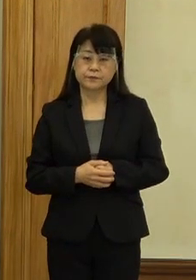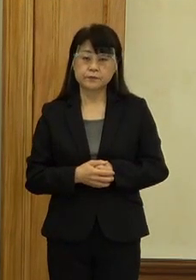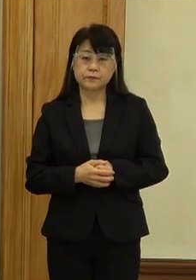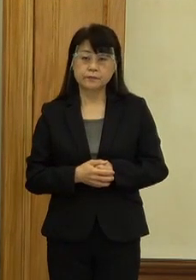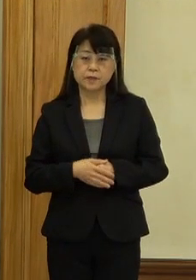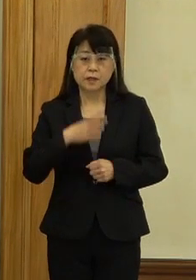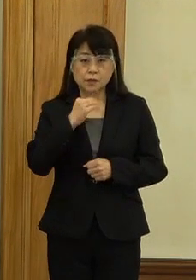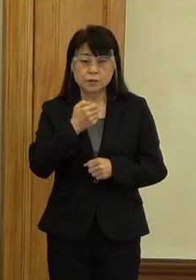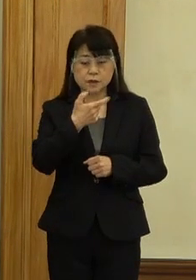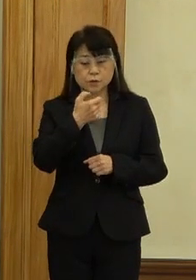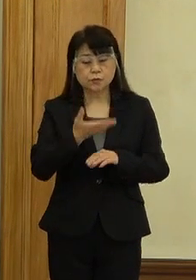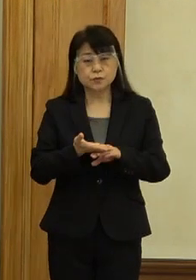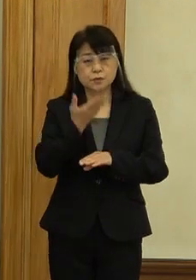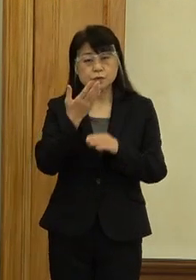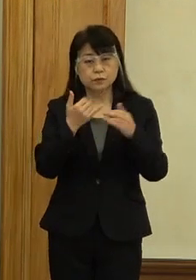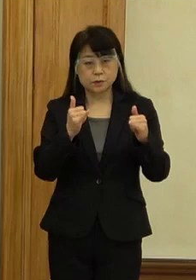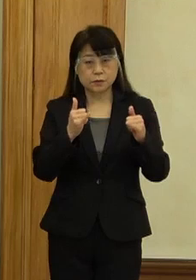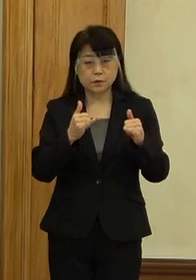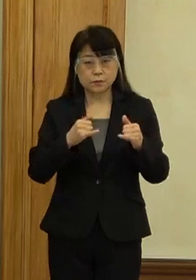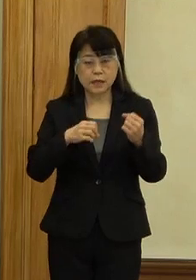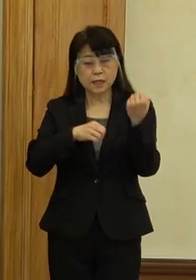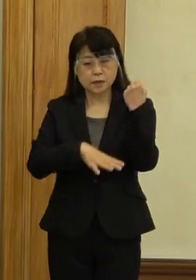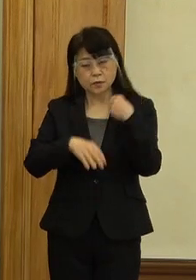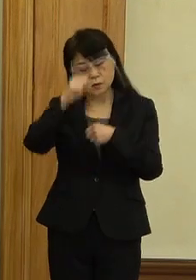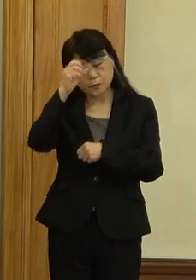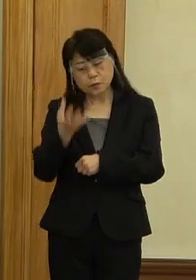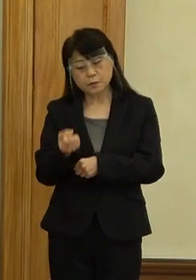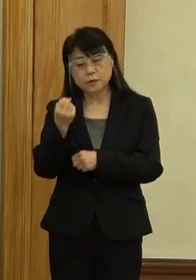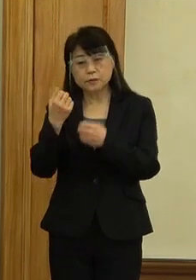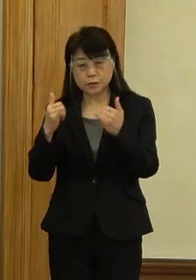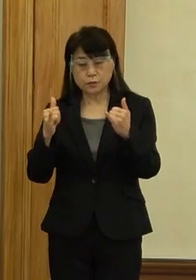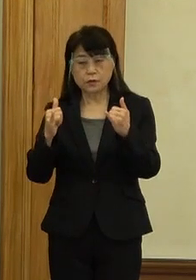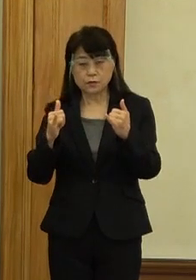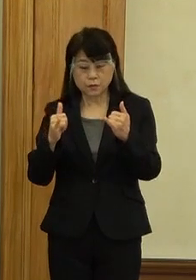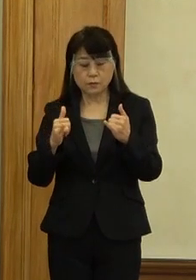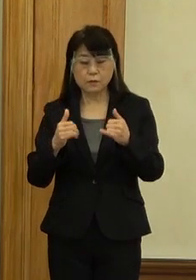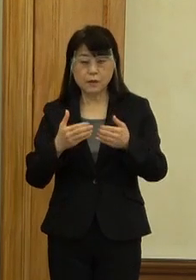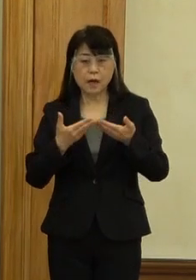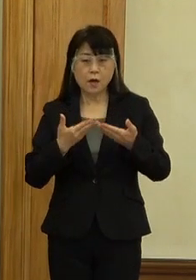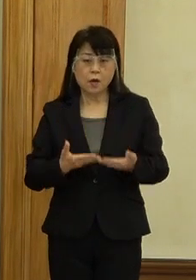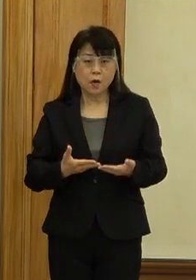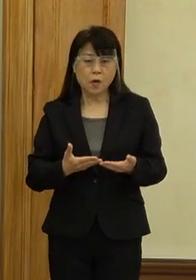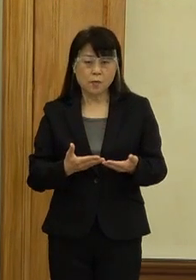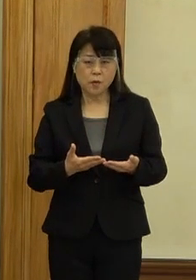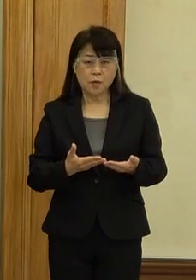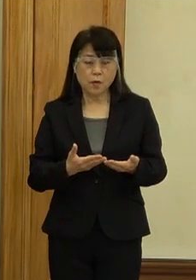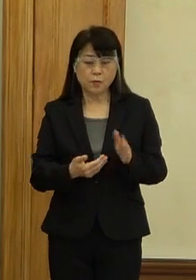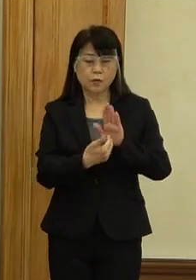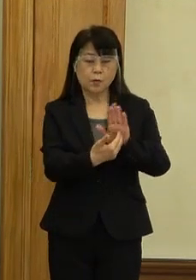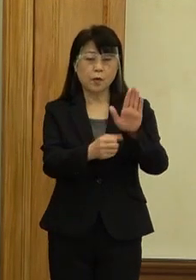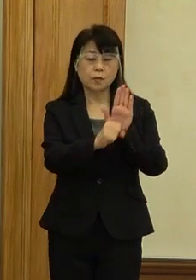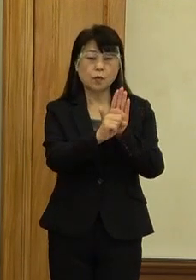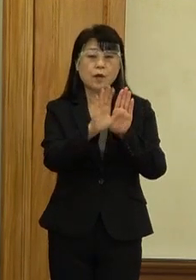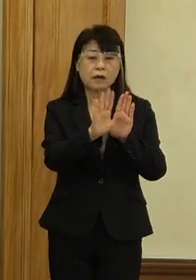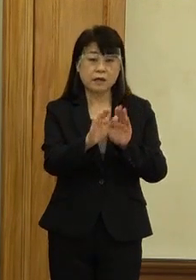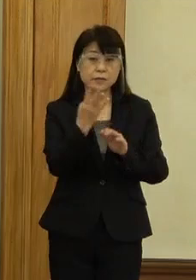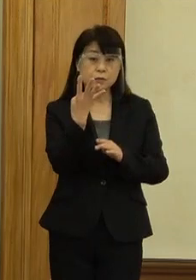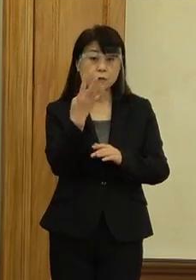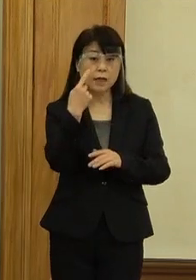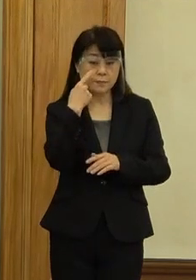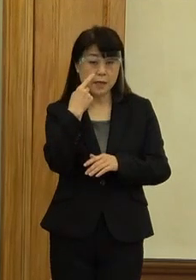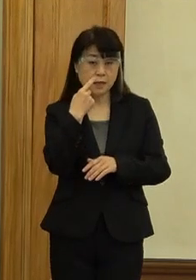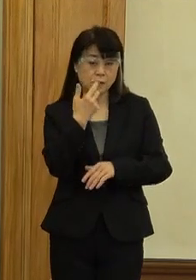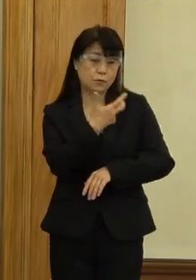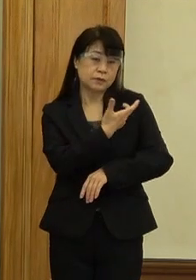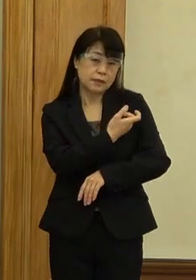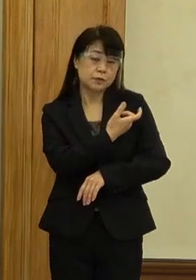に60歳以上の方や基礎疾患をお持ちの方は、重症化予防効果が高いとされます4回目の早めの接